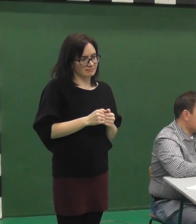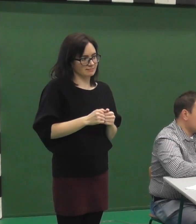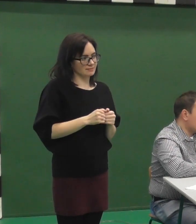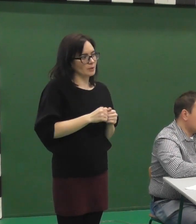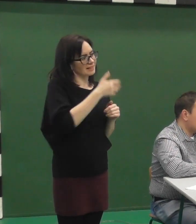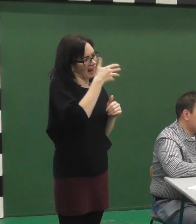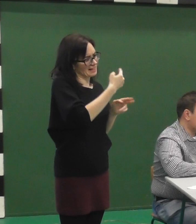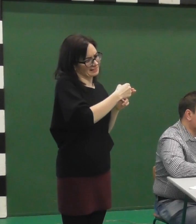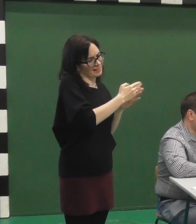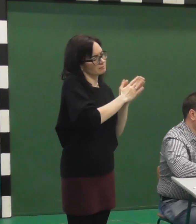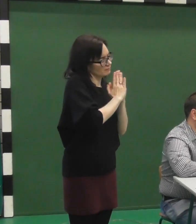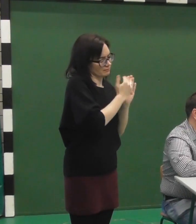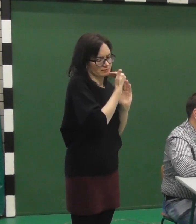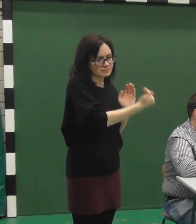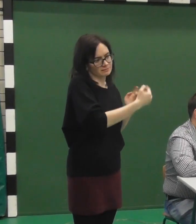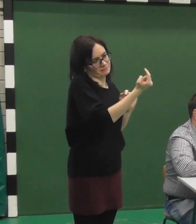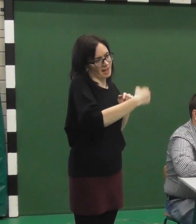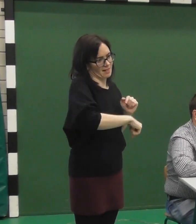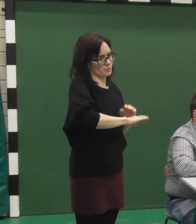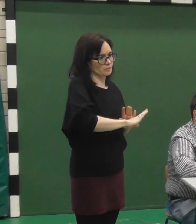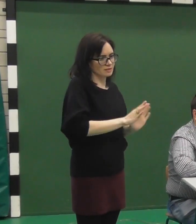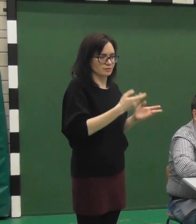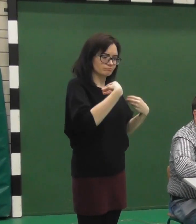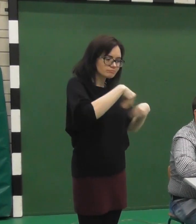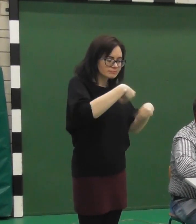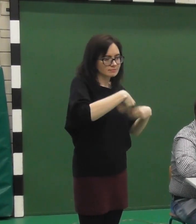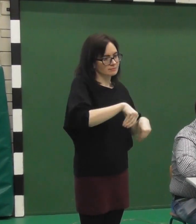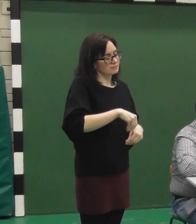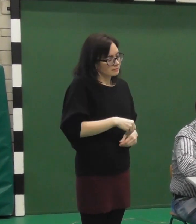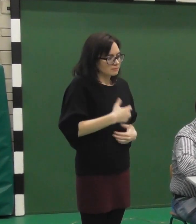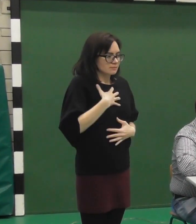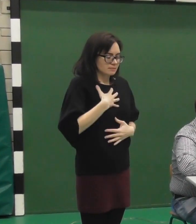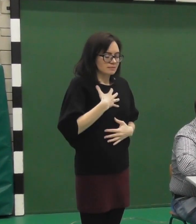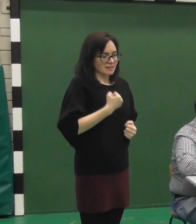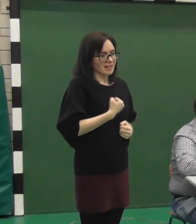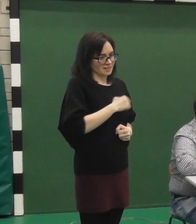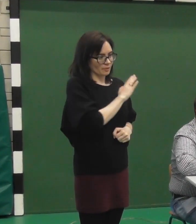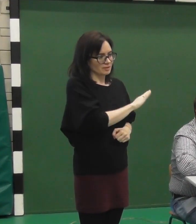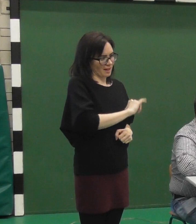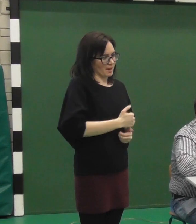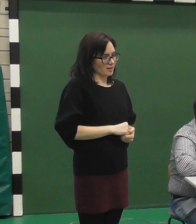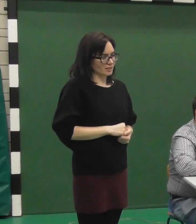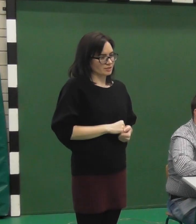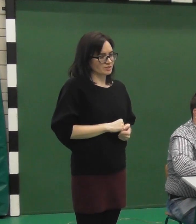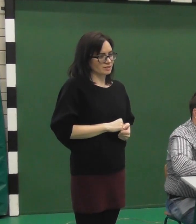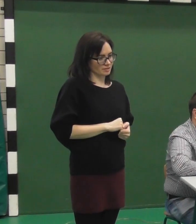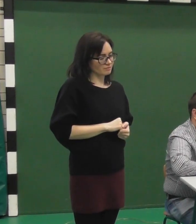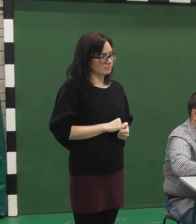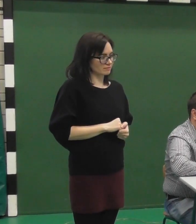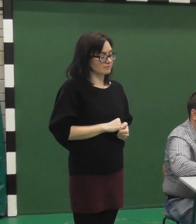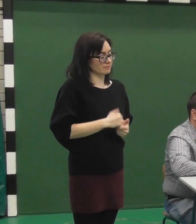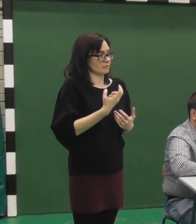az időszakról, ami, mint hallottuk is, nagyon nehéz volt az ő számára is, és csak csoda, hogy megmenekült, és